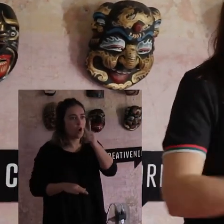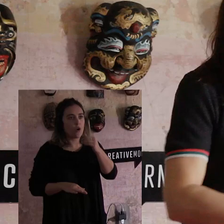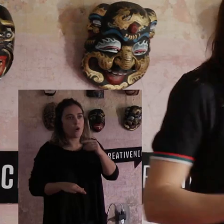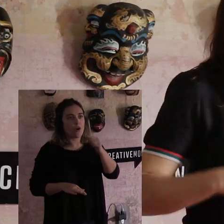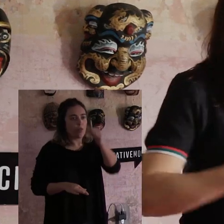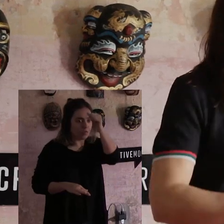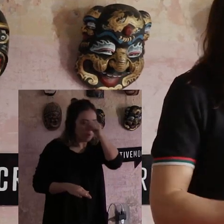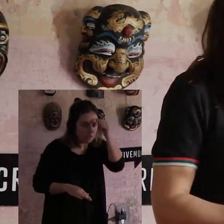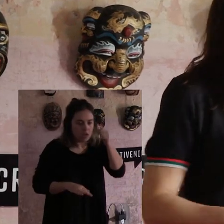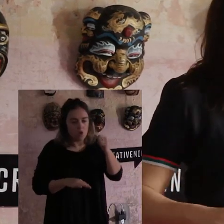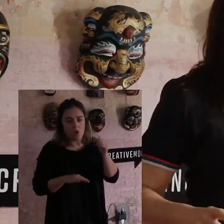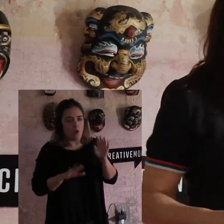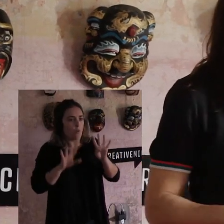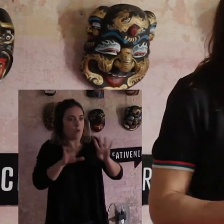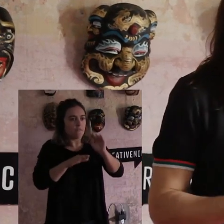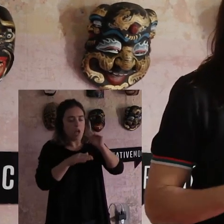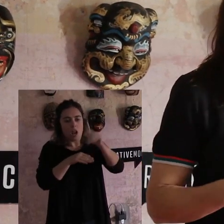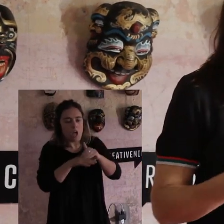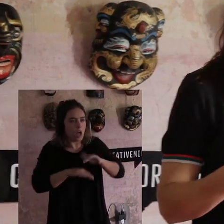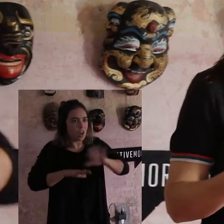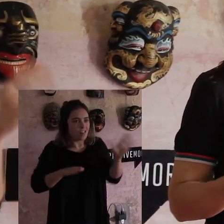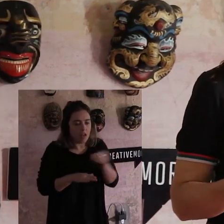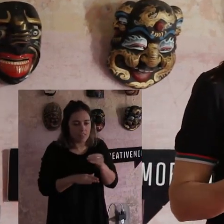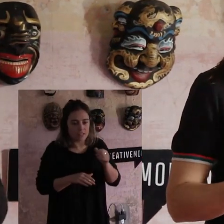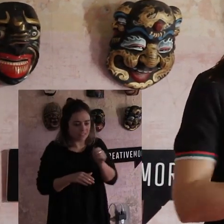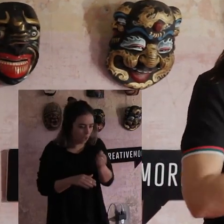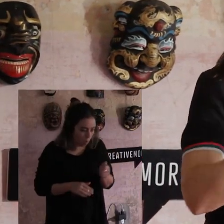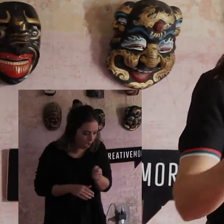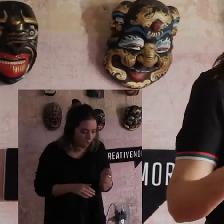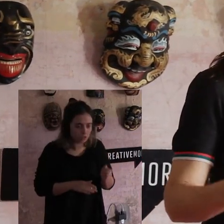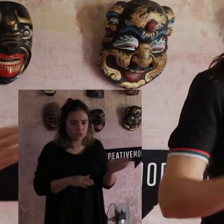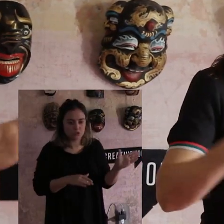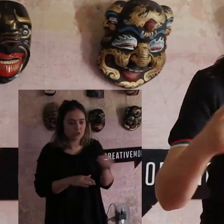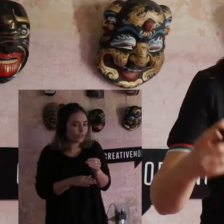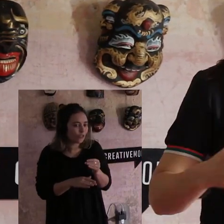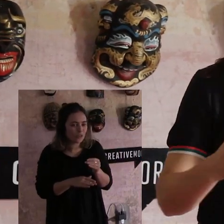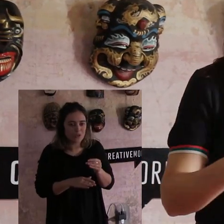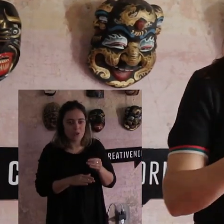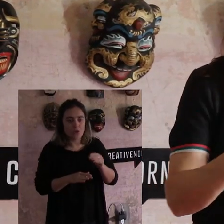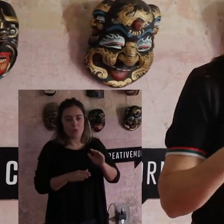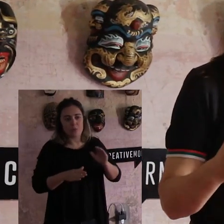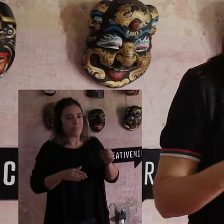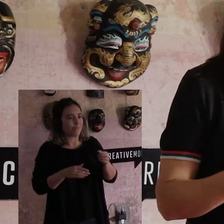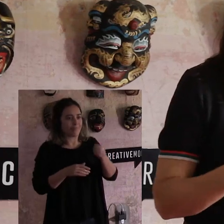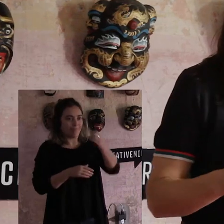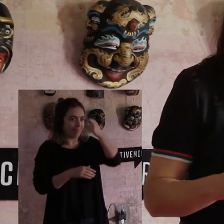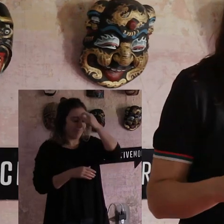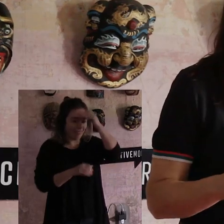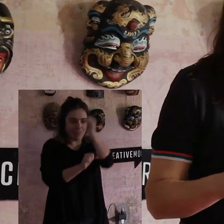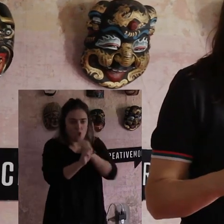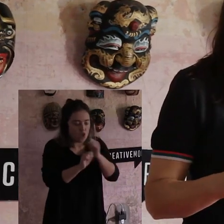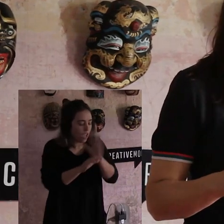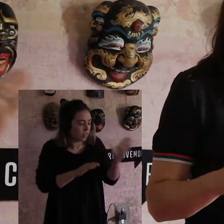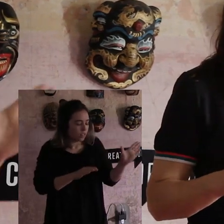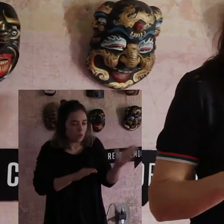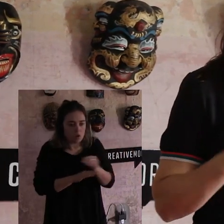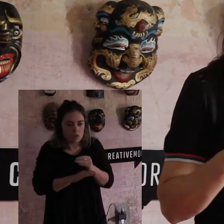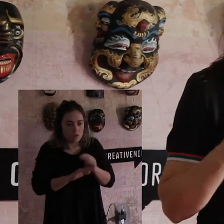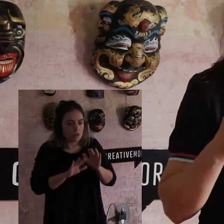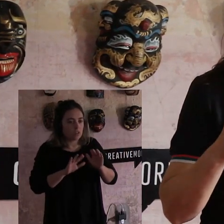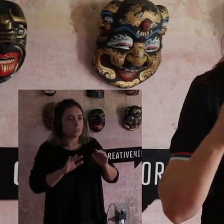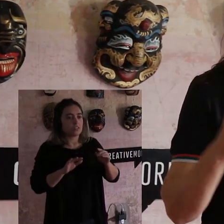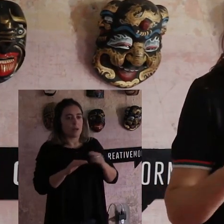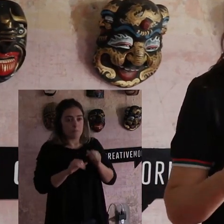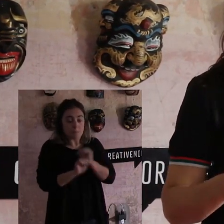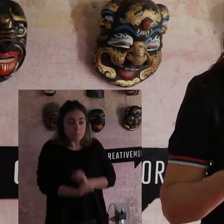hay 9 de la noche, no hay nada, porque el celular hoy en día, las redes, todo lo que es. Entonces, estaría